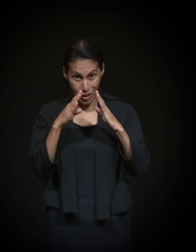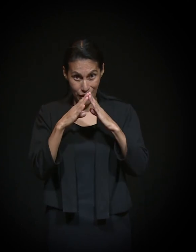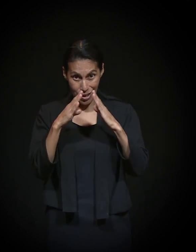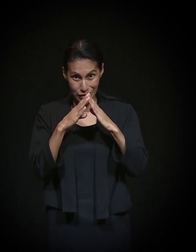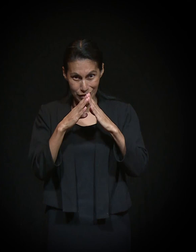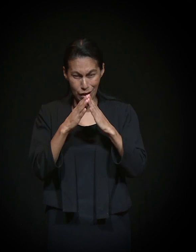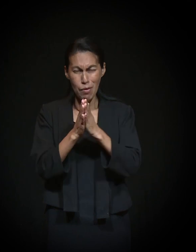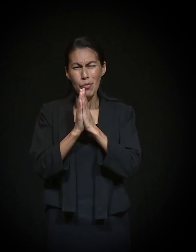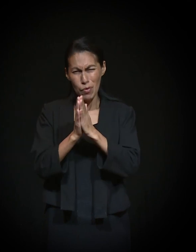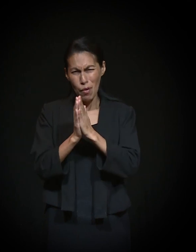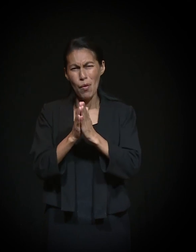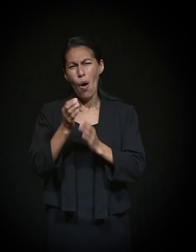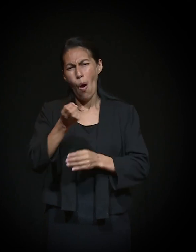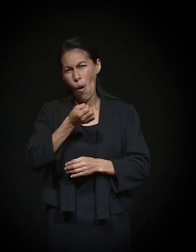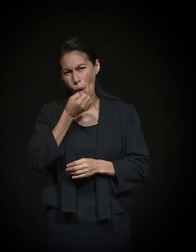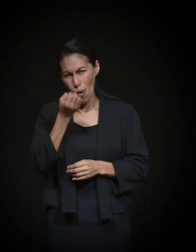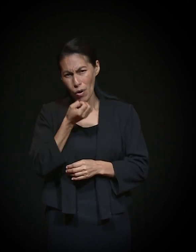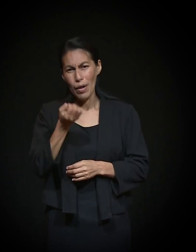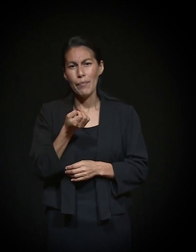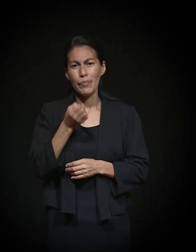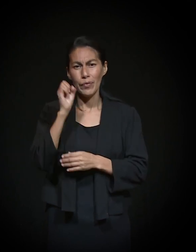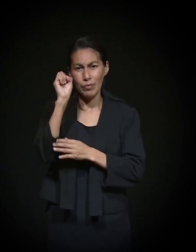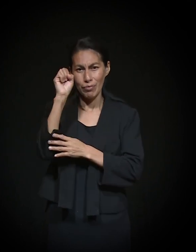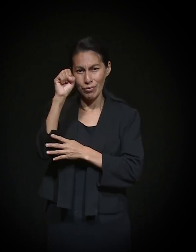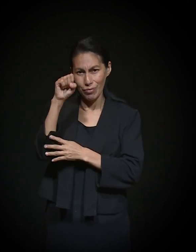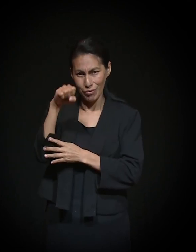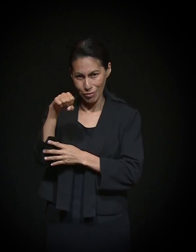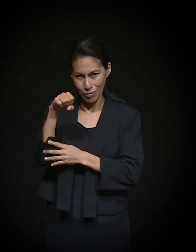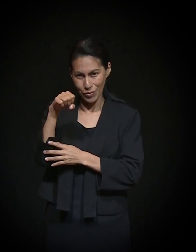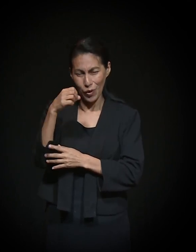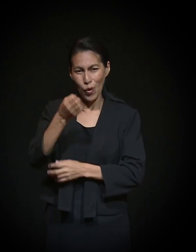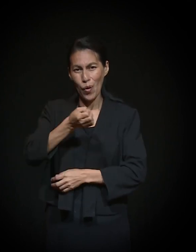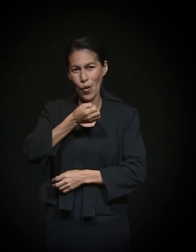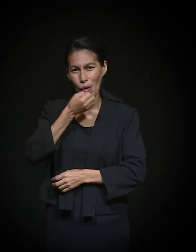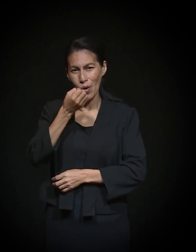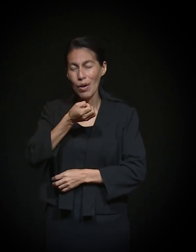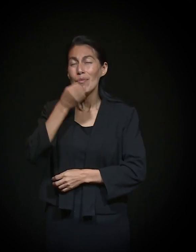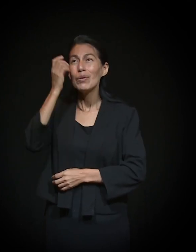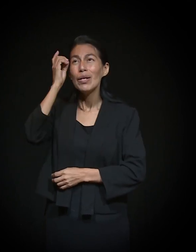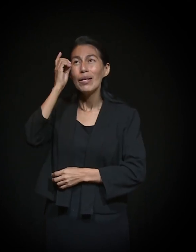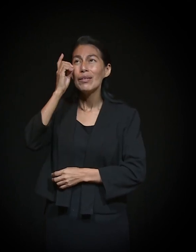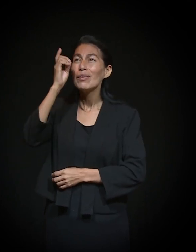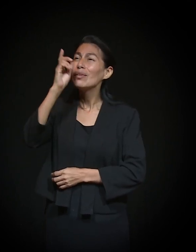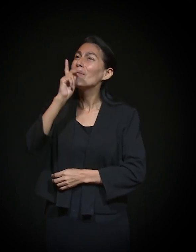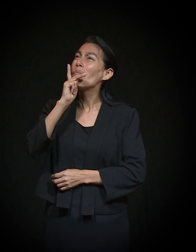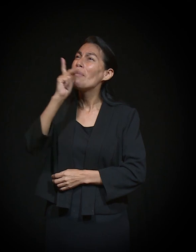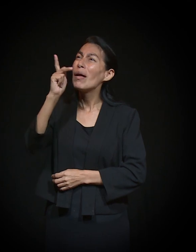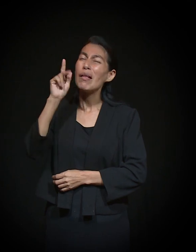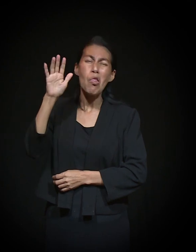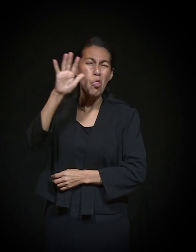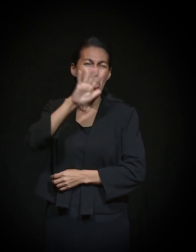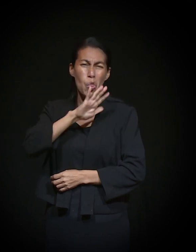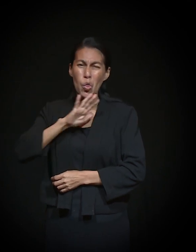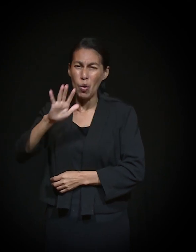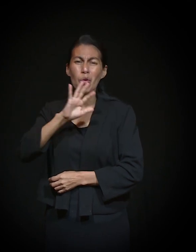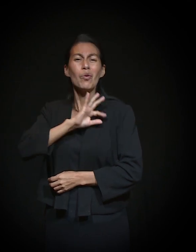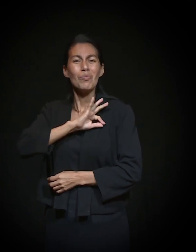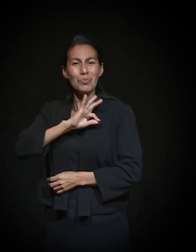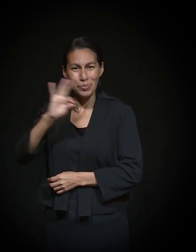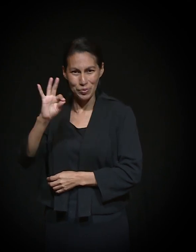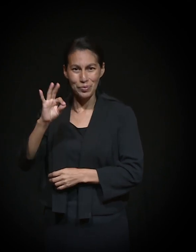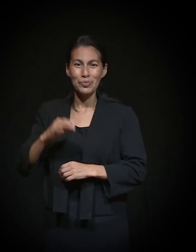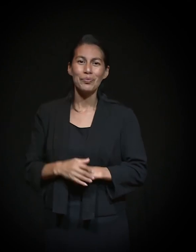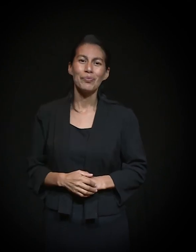casita. Acompáñanos, inclina tu rostro y oremos juntos al Padre, al Dios de lo